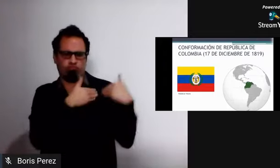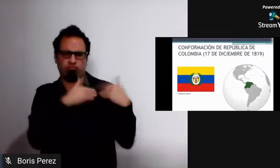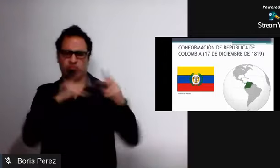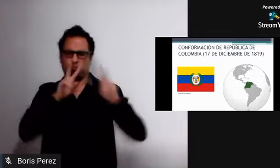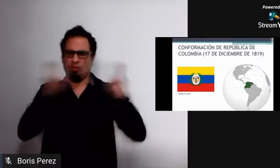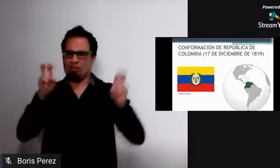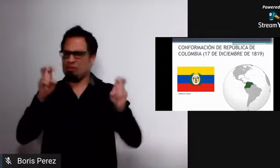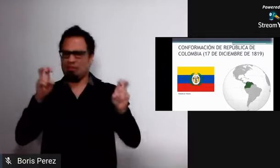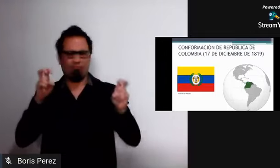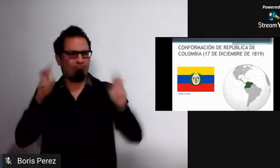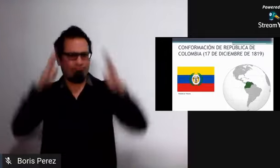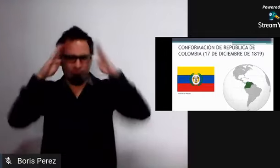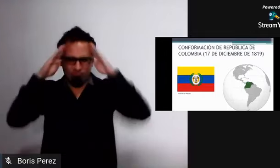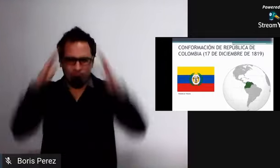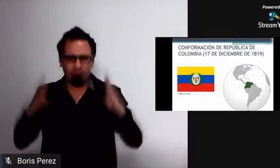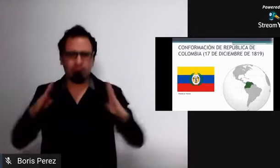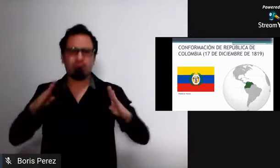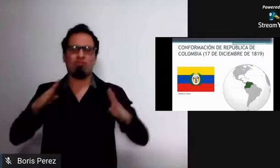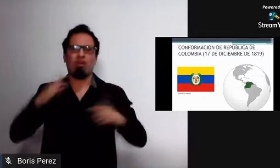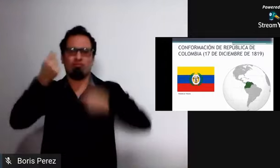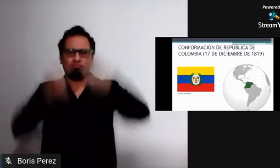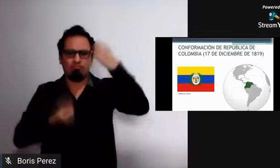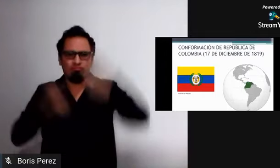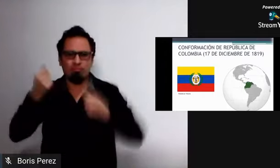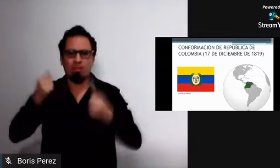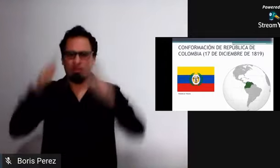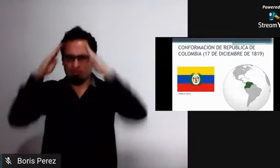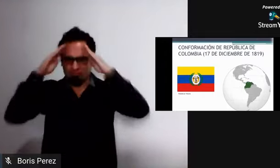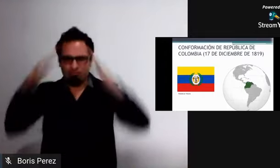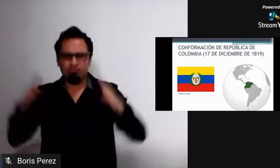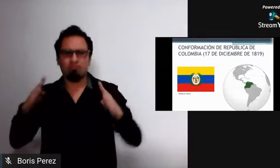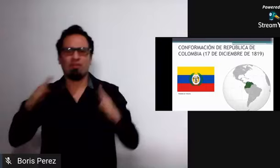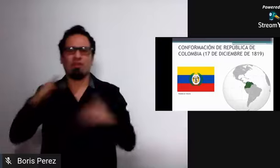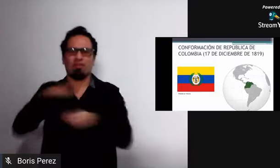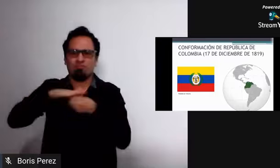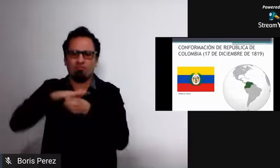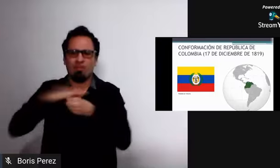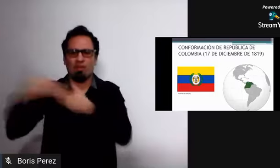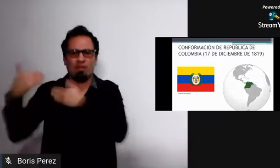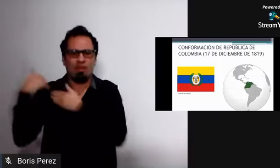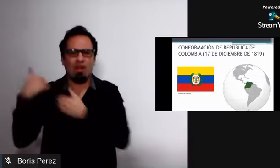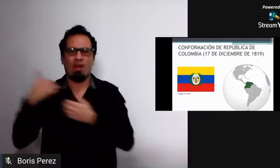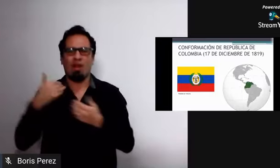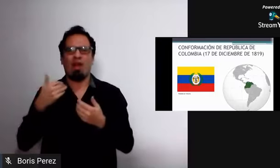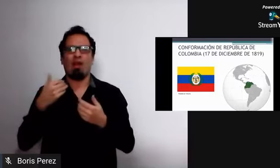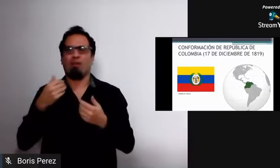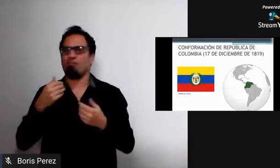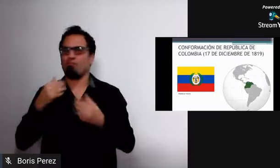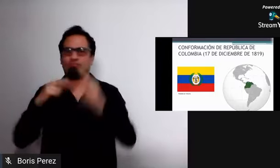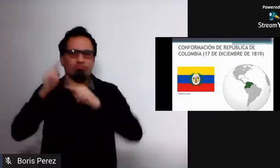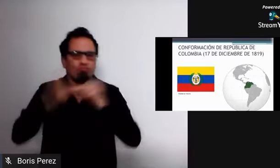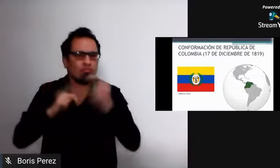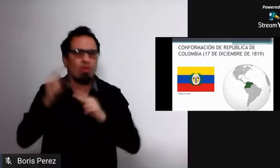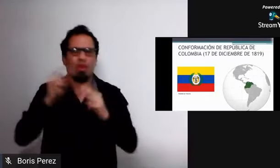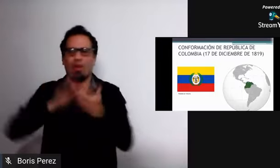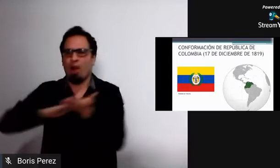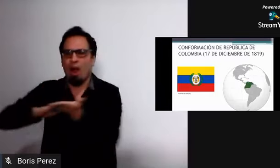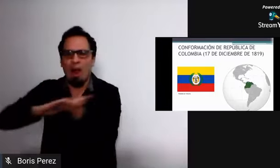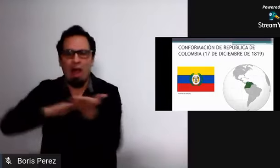Colombia incluía el territorio de lo que hoy conocemos como Venezuela y